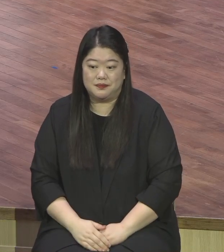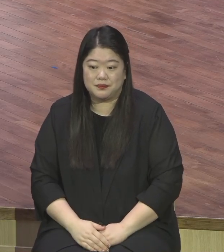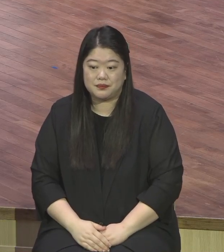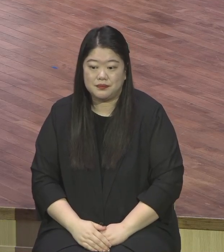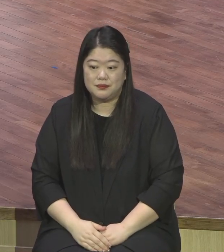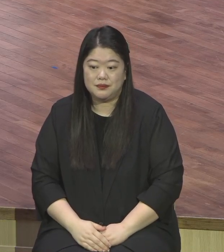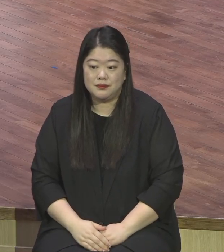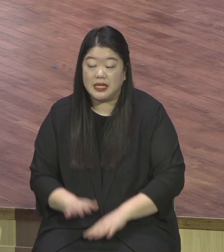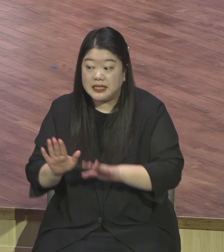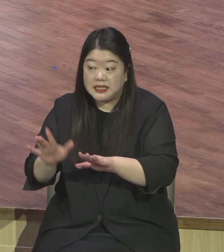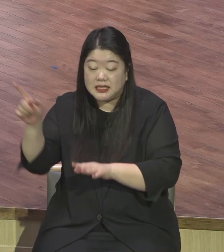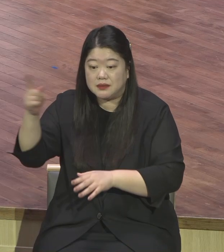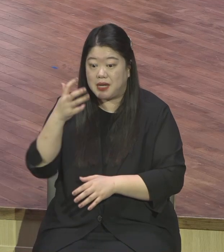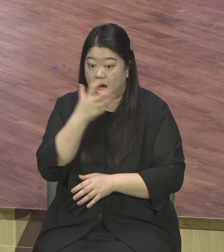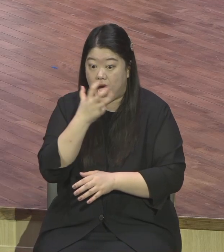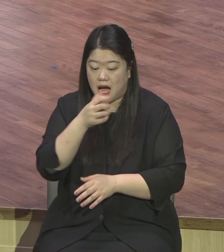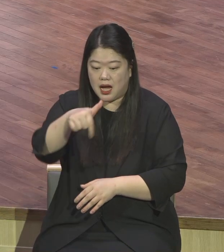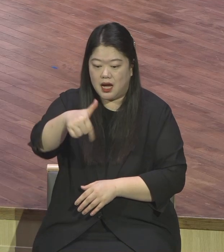교구에서는 2인 1조